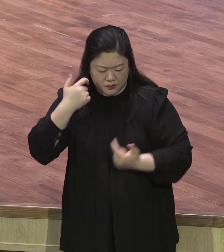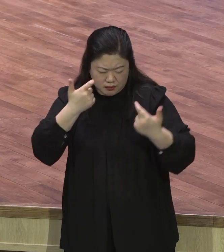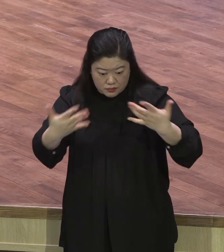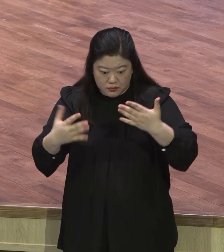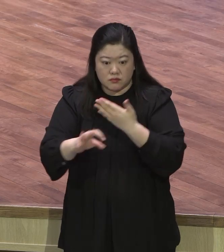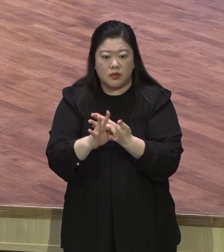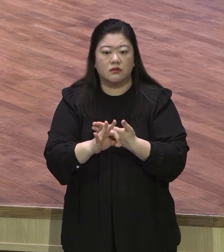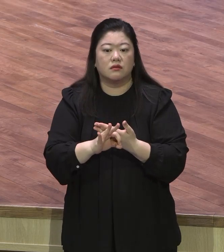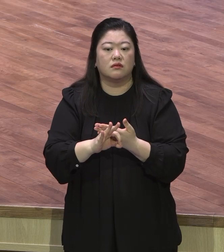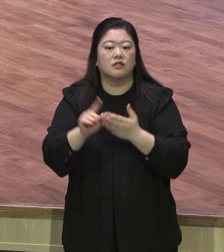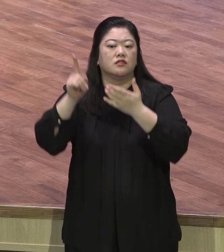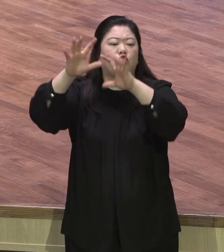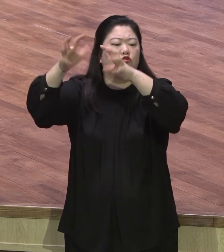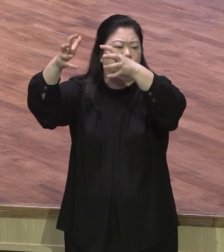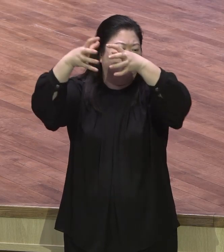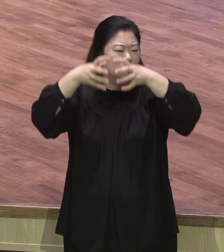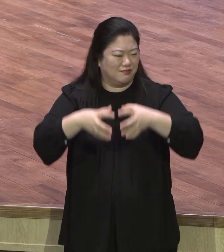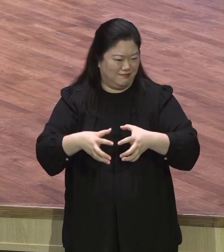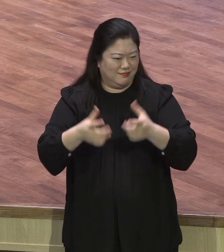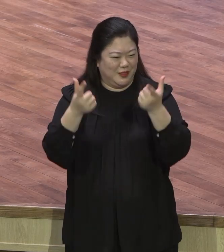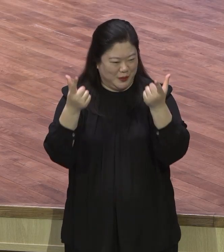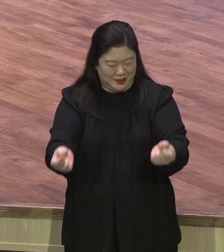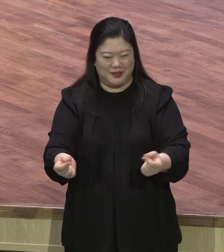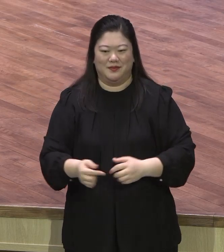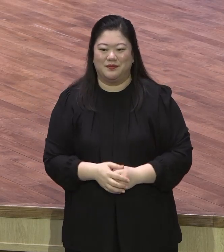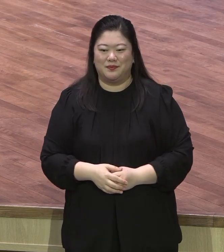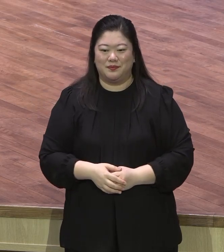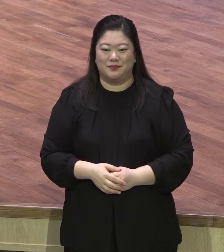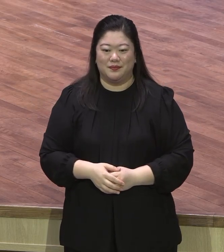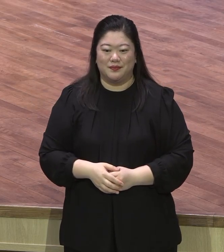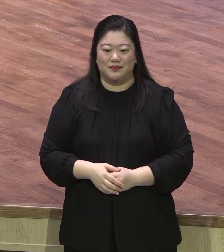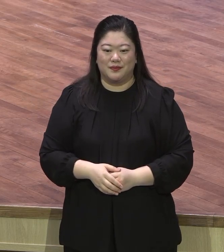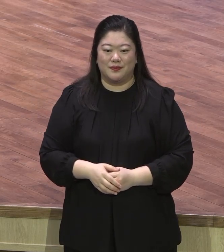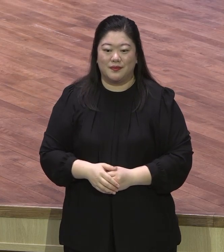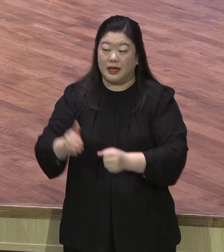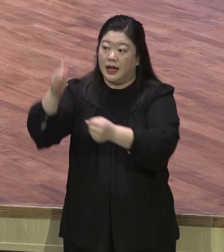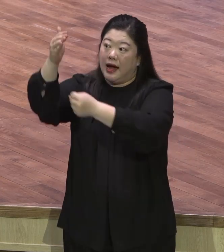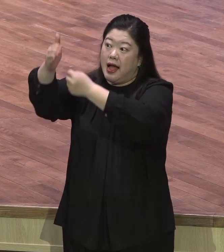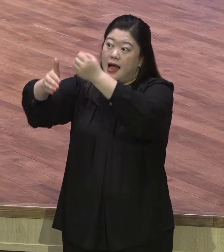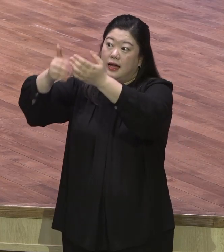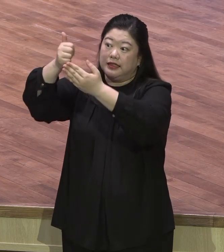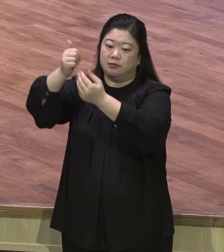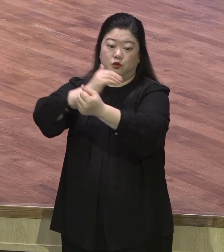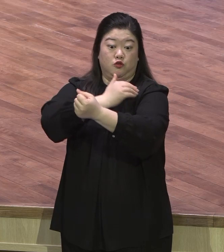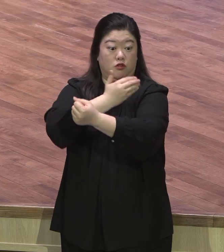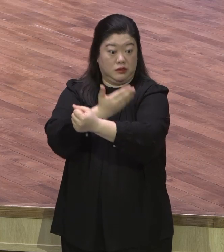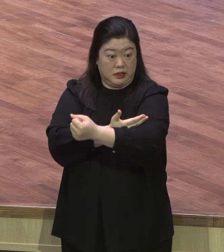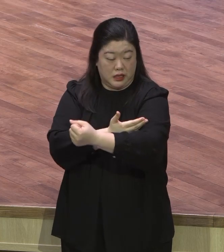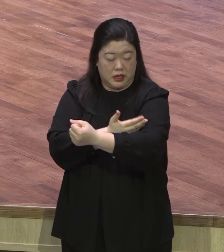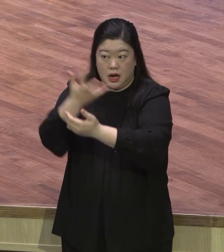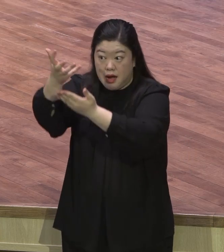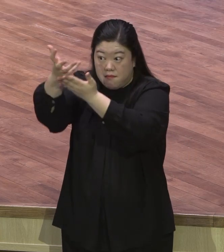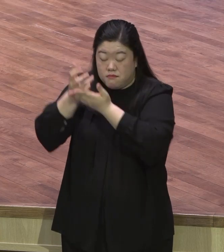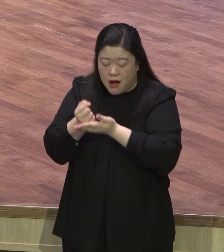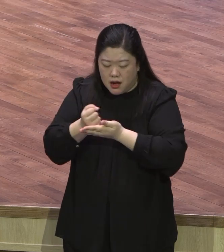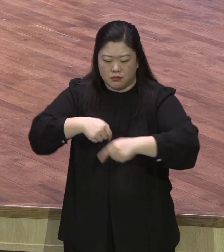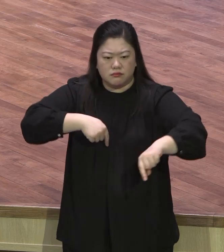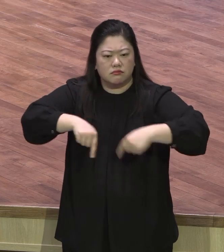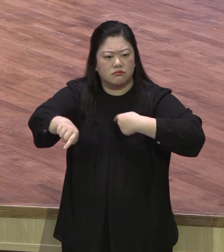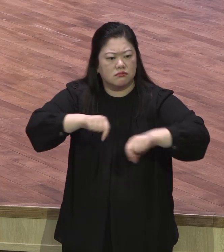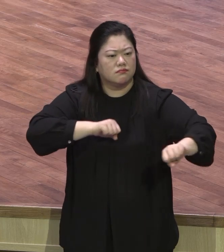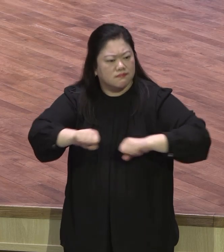다시 말해서 하나님의 주권이 행사하는 곳. 그 현장. 그래서